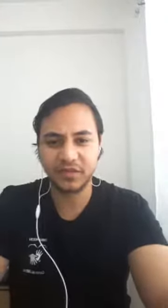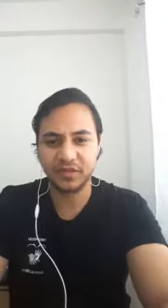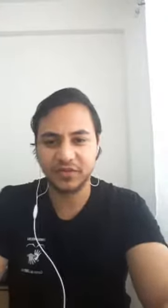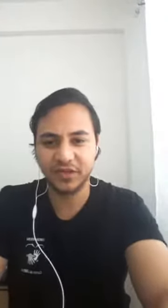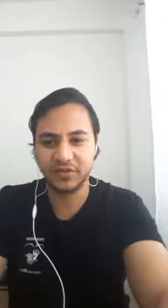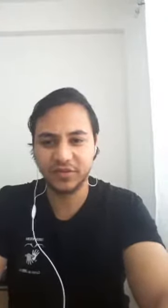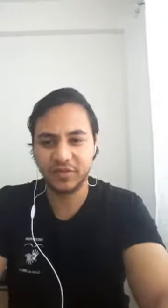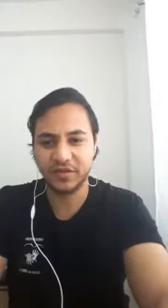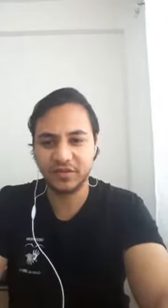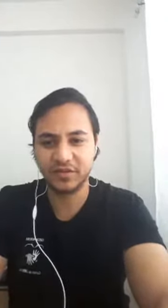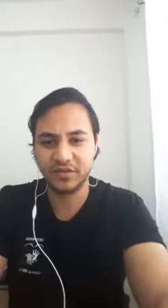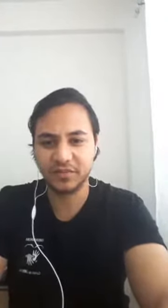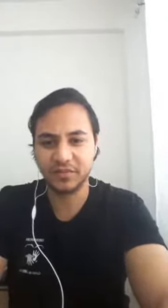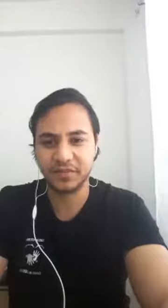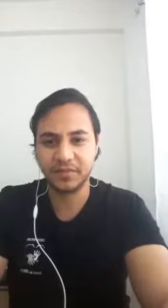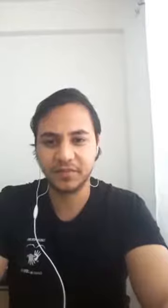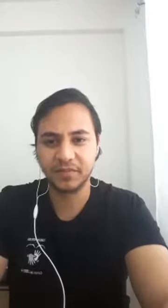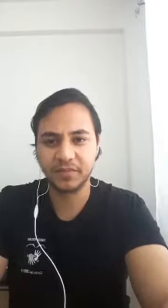Senão eu tento novamente.